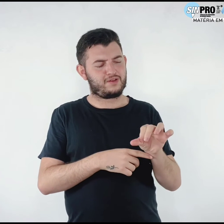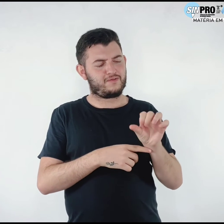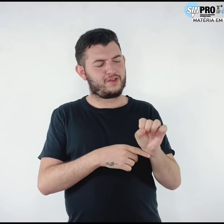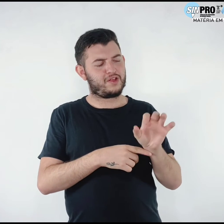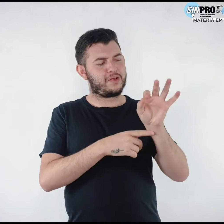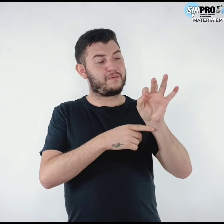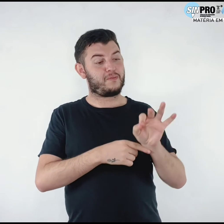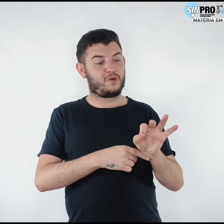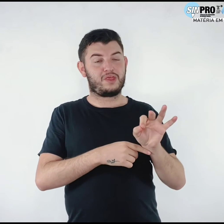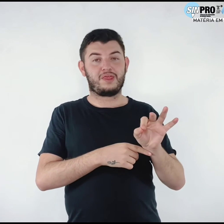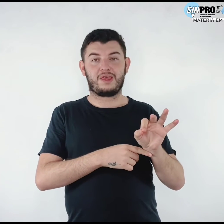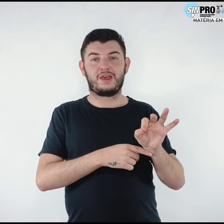0,98% e